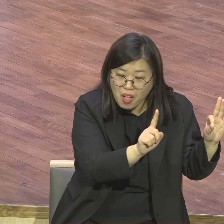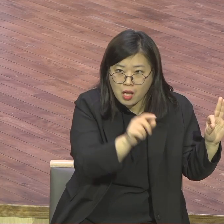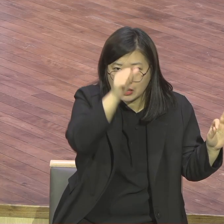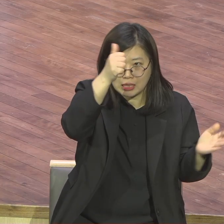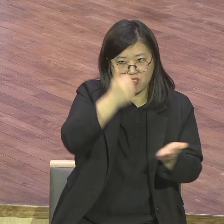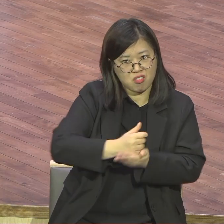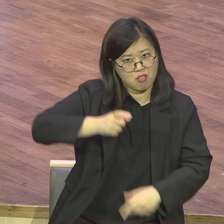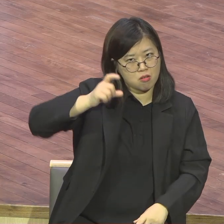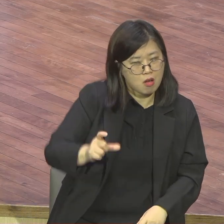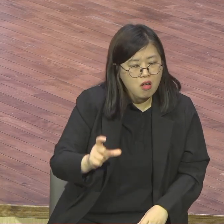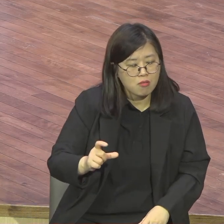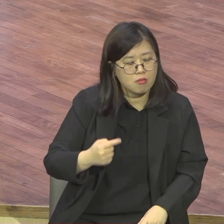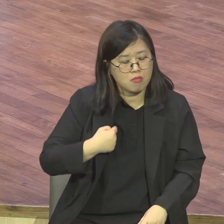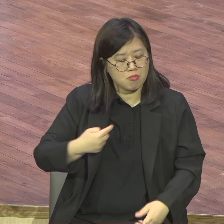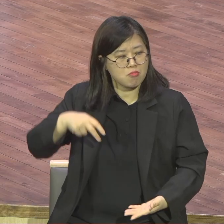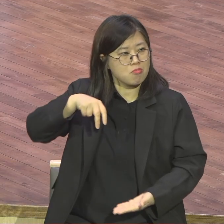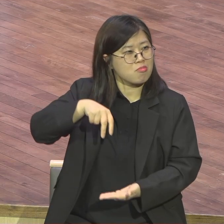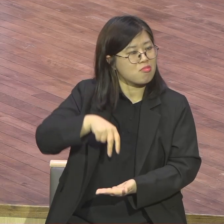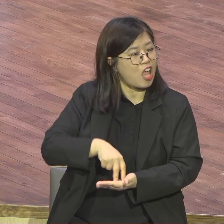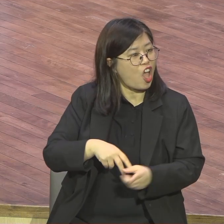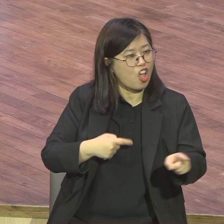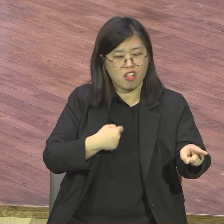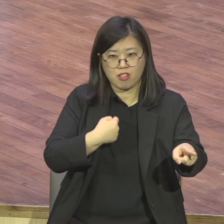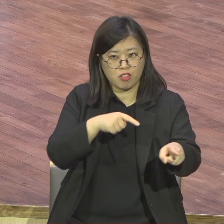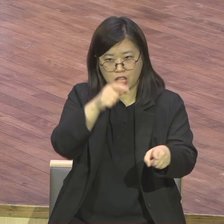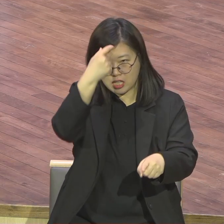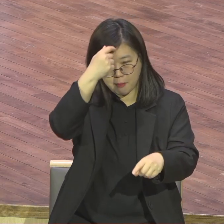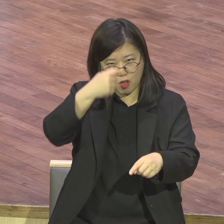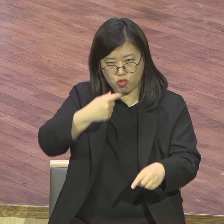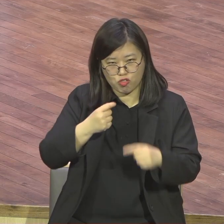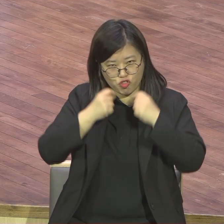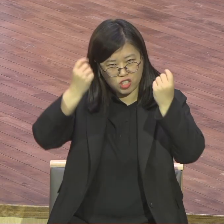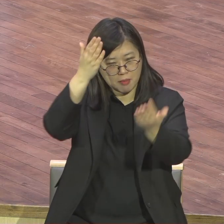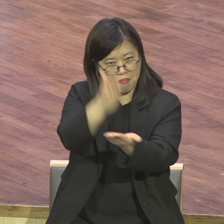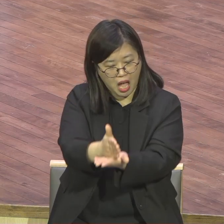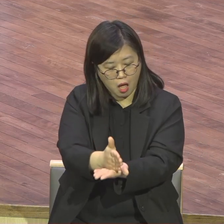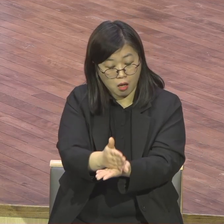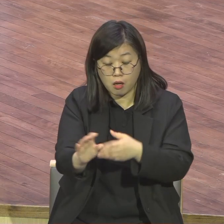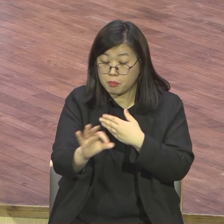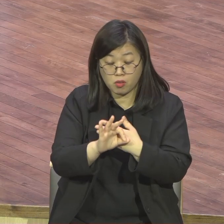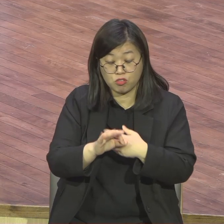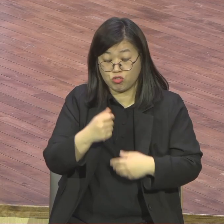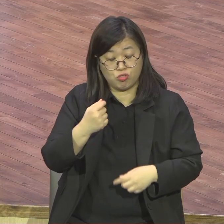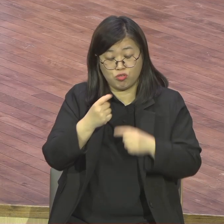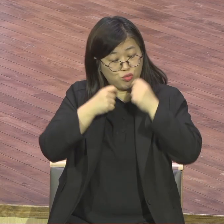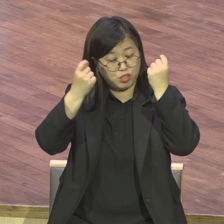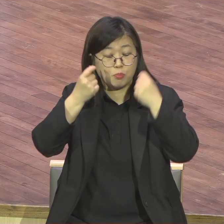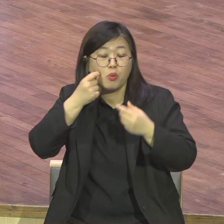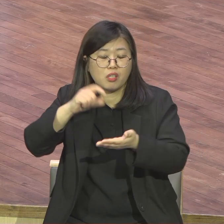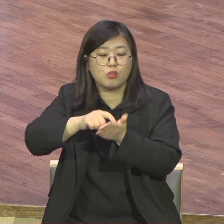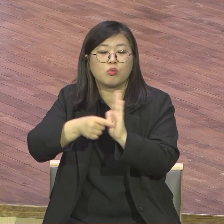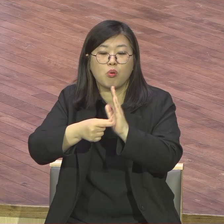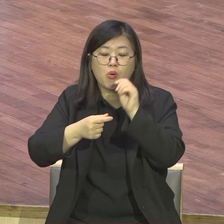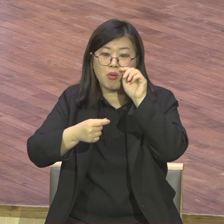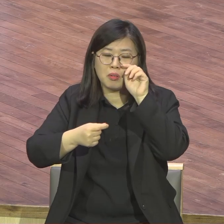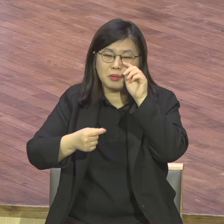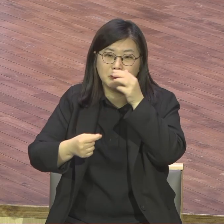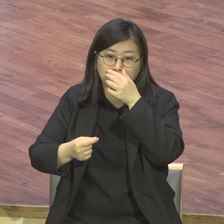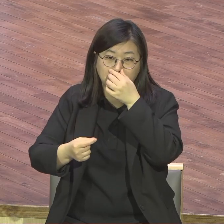당에 결의를 해가지고 허락받아야 돼요 진짜라니까 저거 없는 거를 예화를 드는 것 때문에 어느 교회